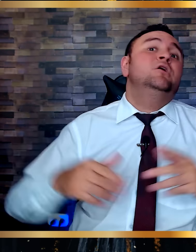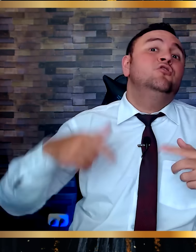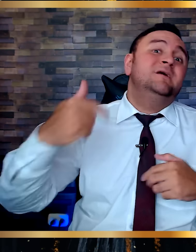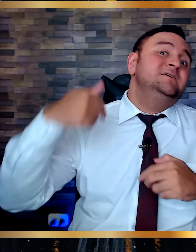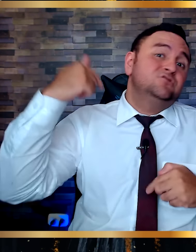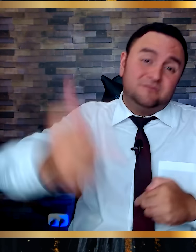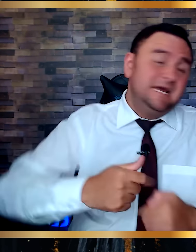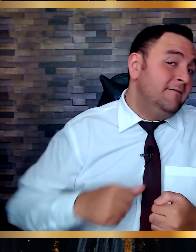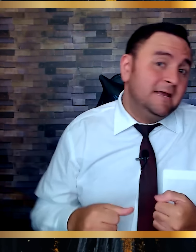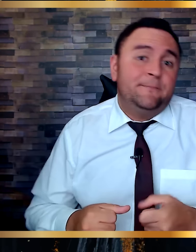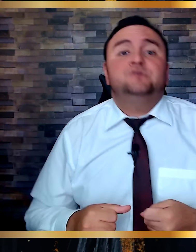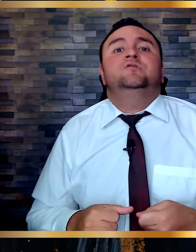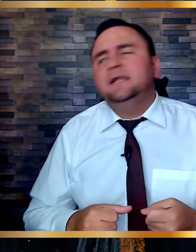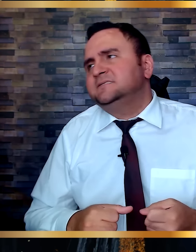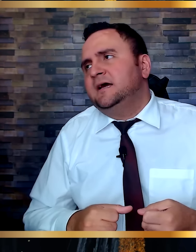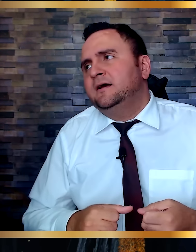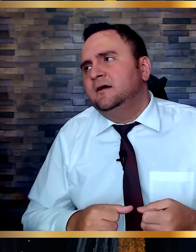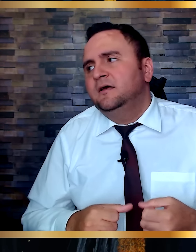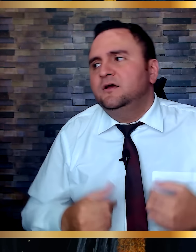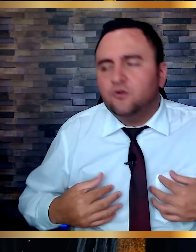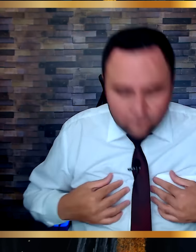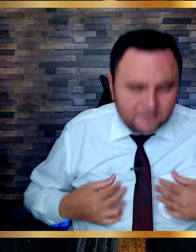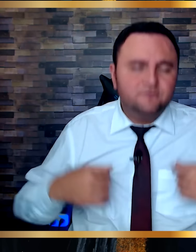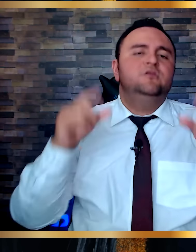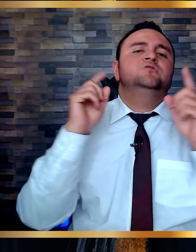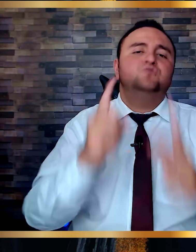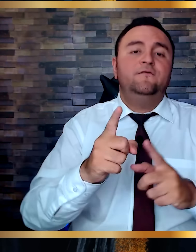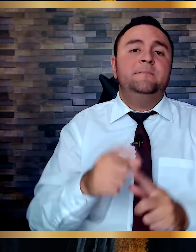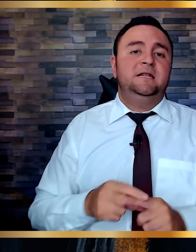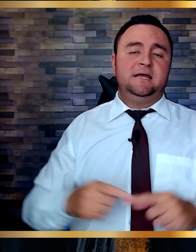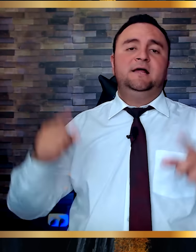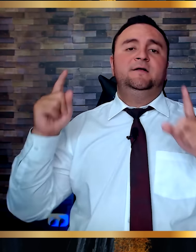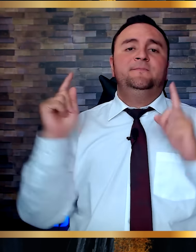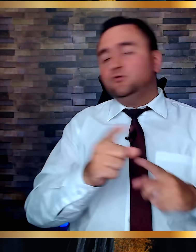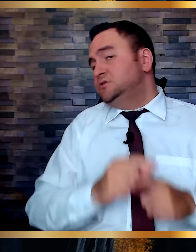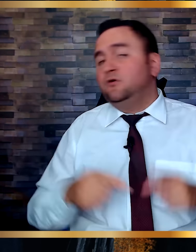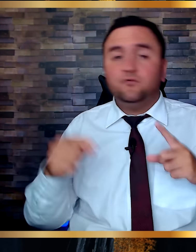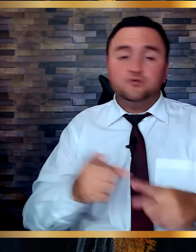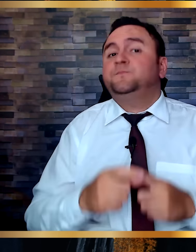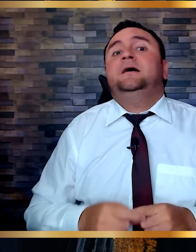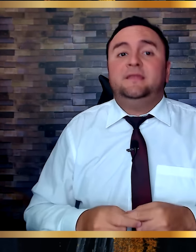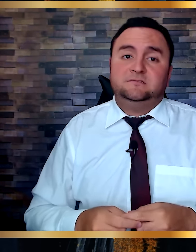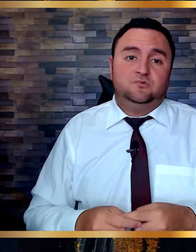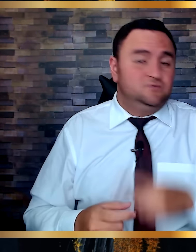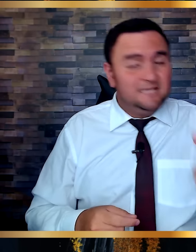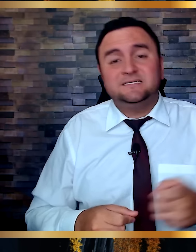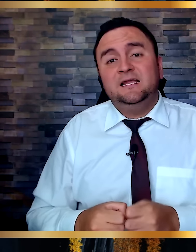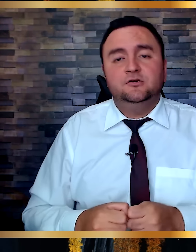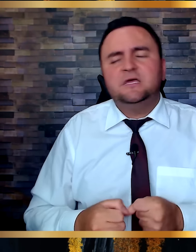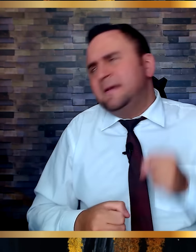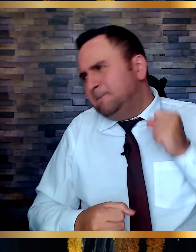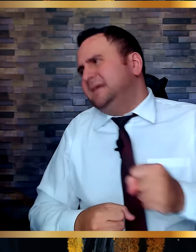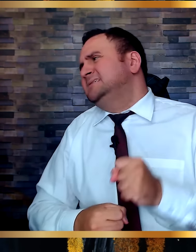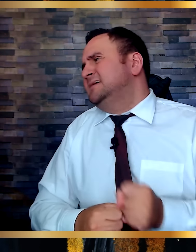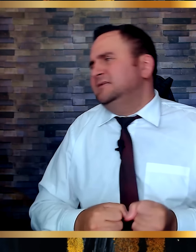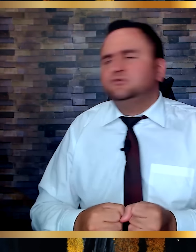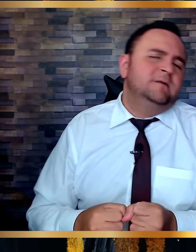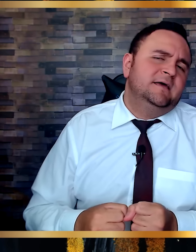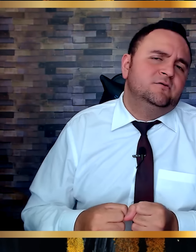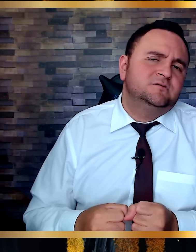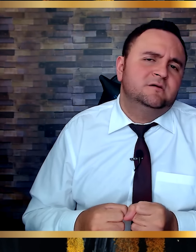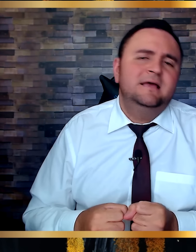que cuando Cristo ya venga por su iglesia, confiando en Dios, tu familia, tus hijos, tus padres, tus seres queridos van a